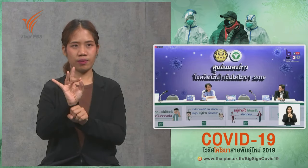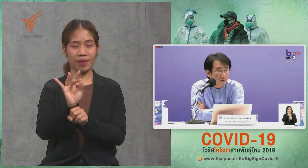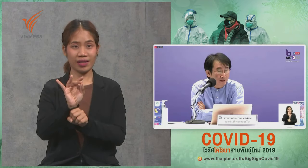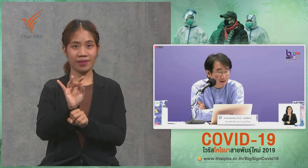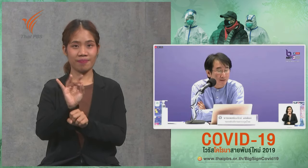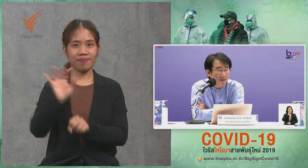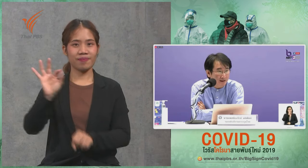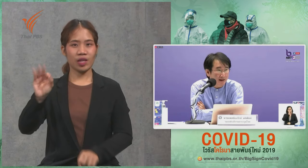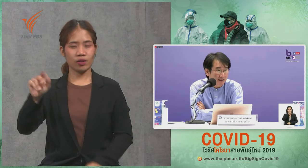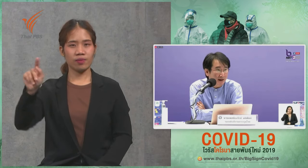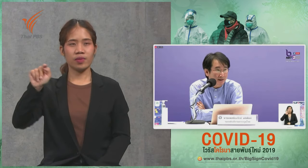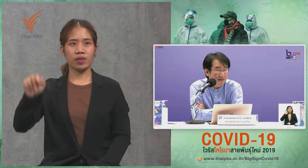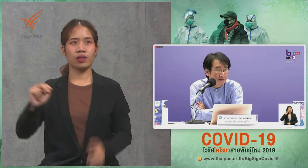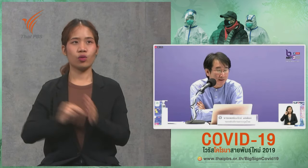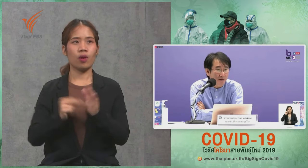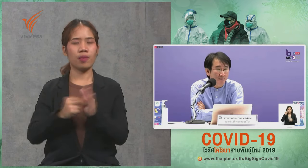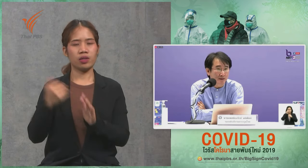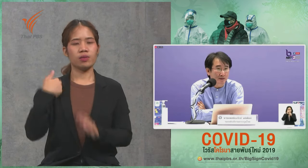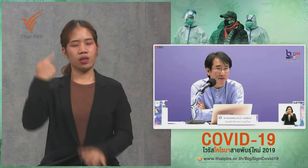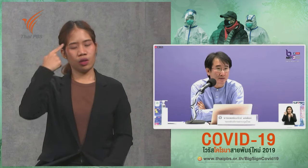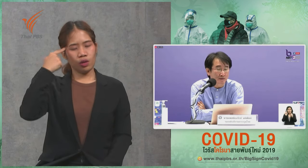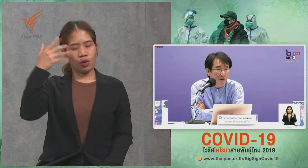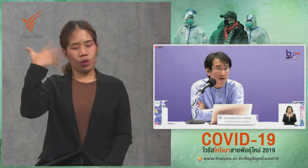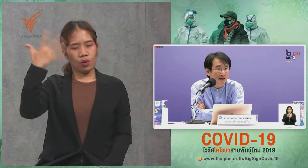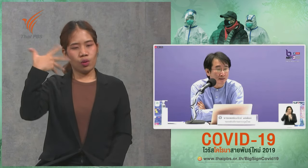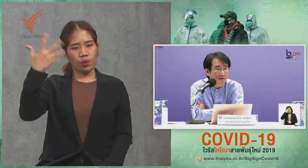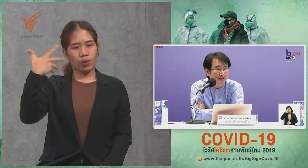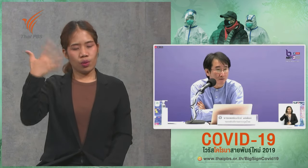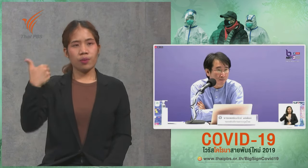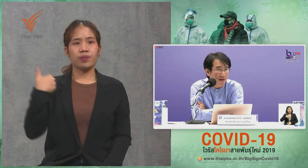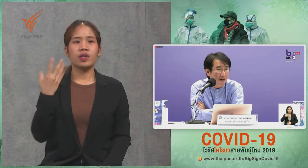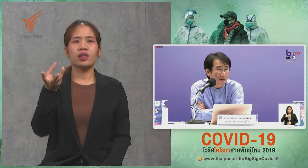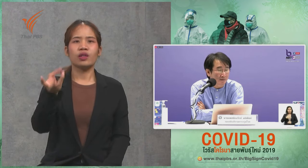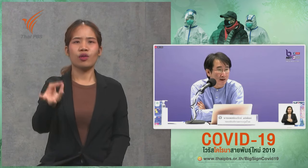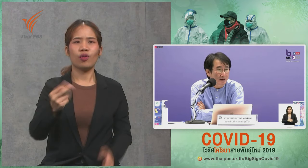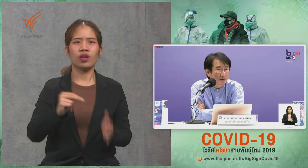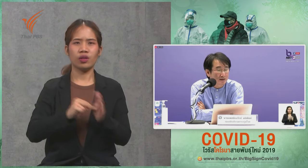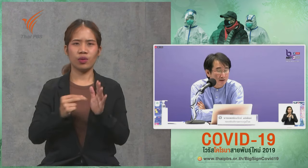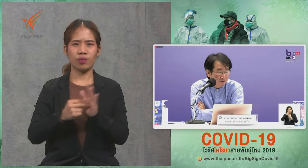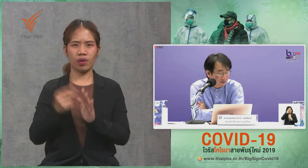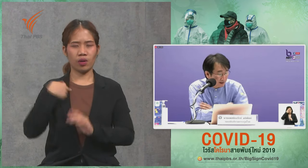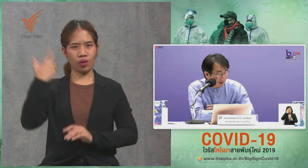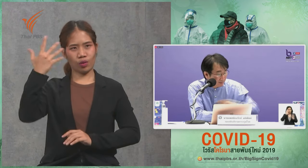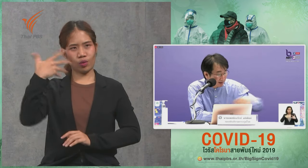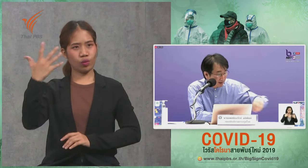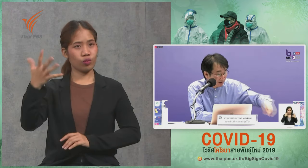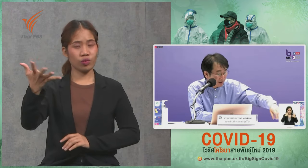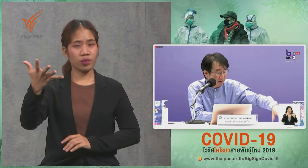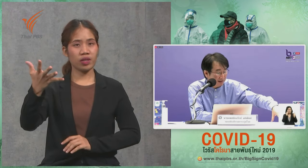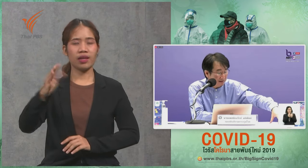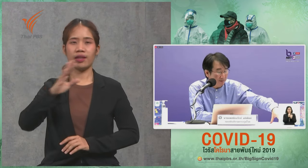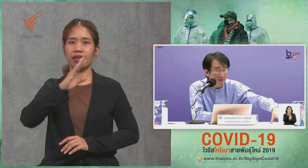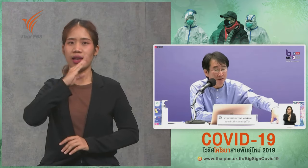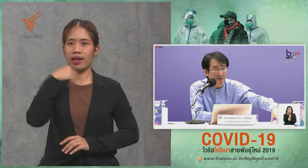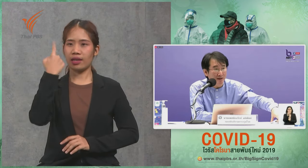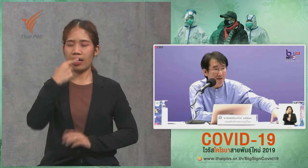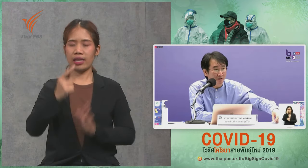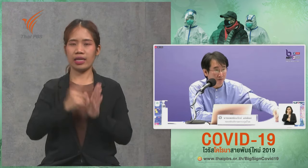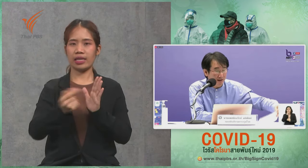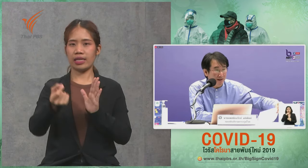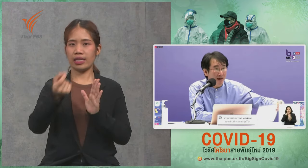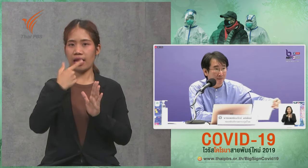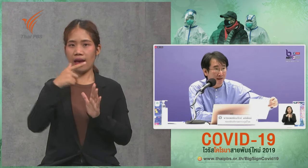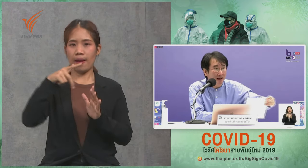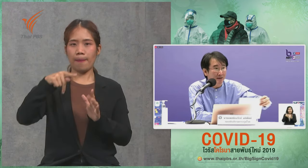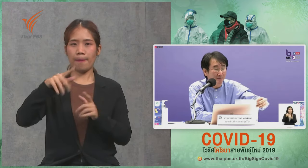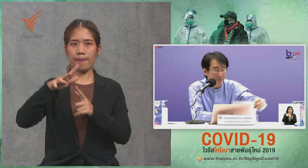ของผู้ป่วยโควิดเนี่ยจะมีอาการไข้นะครับมีน้อยนะครับที่จะหลุดไปได้หรือว่า ถ้าคนไข้รับประทานยาพาราเซตามอลเนี่ยก็อาจ